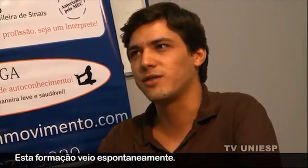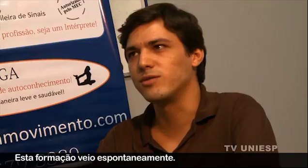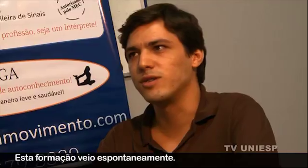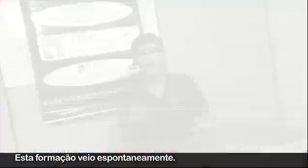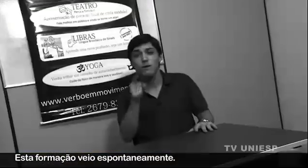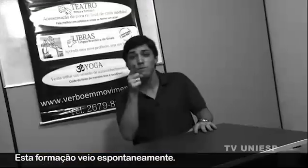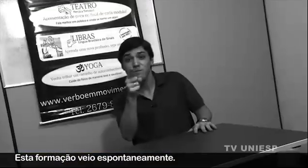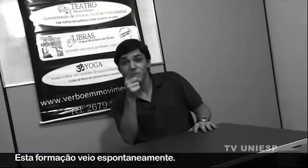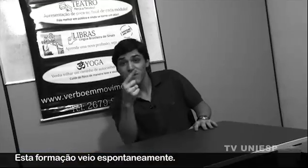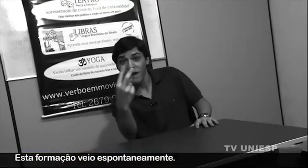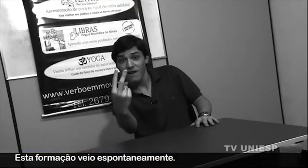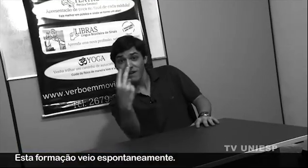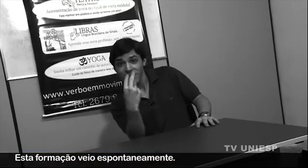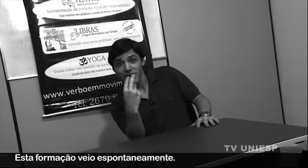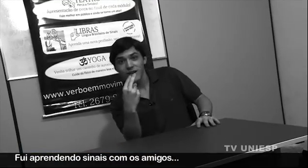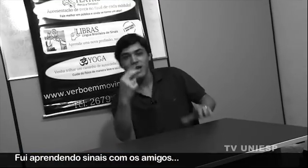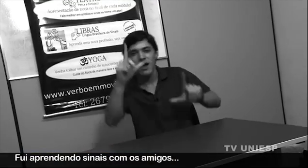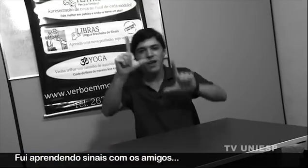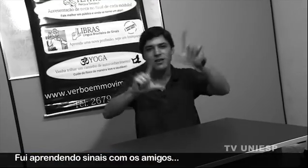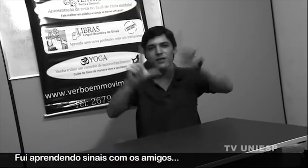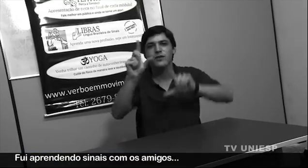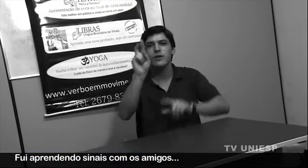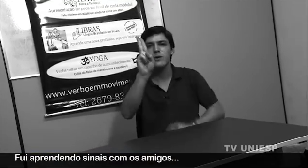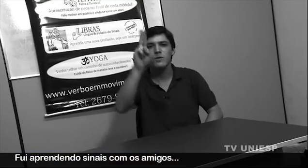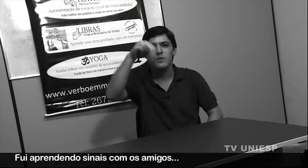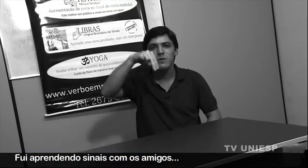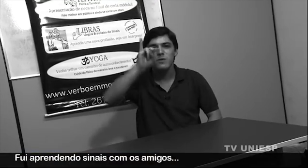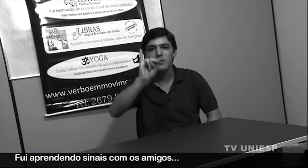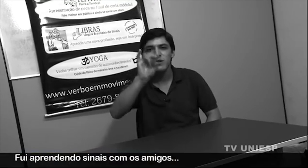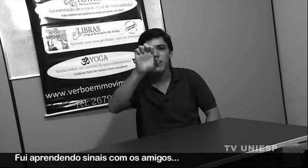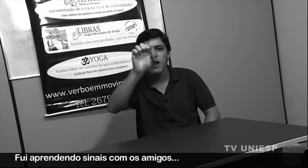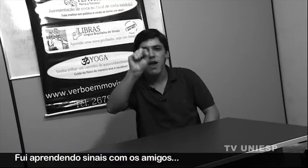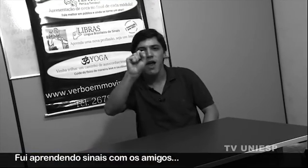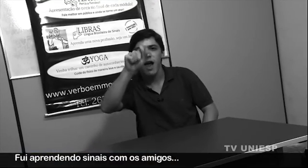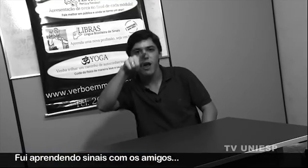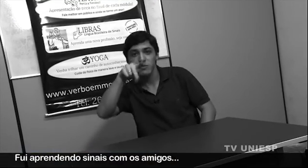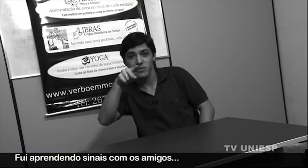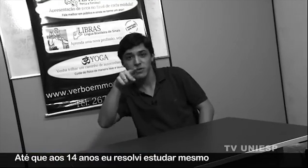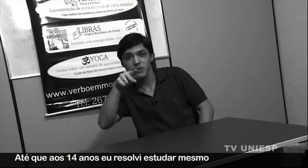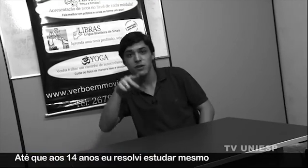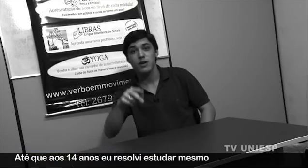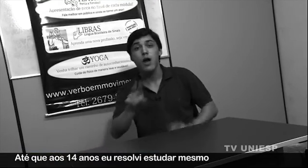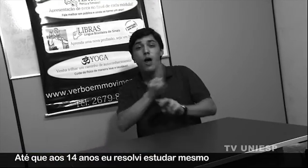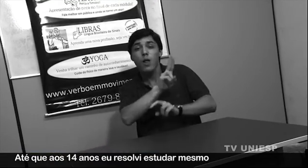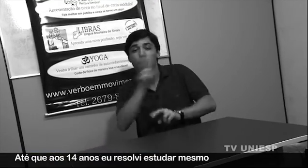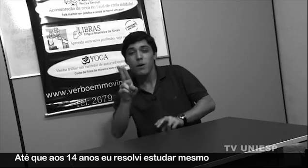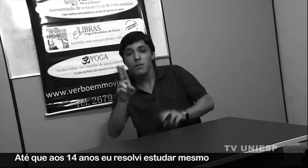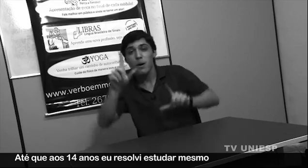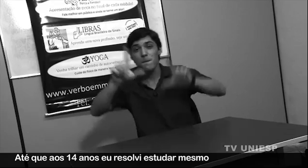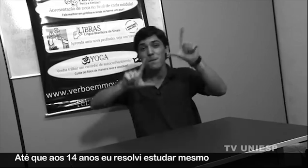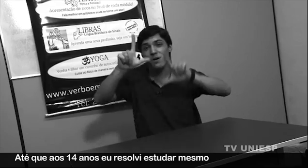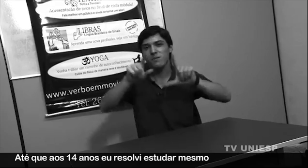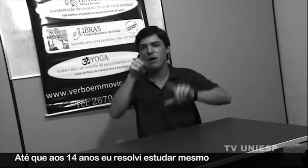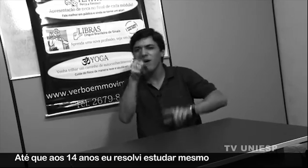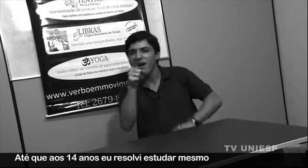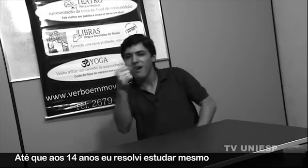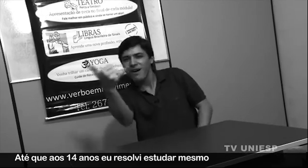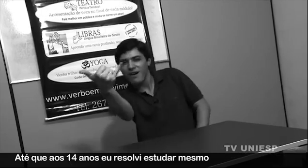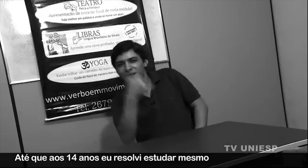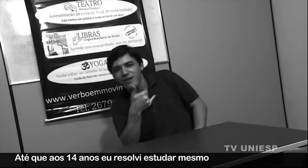vindo espontaneamente, então eu fui aprendendo sinais com os amigos, até que quando cheguei com meus 14 anos eu resolvi estudar mesmo